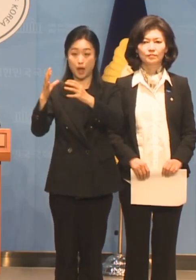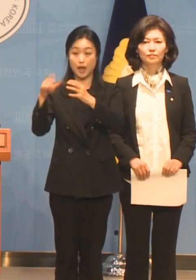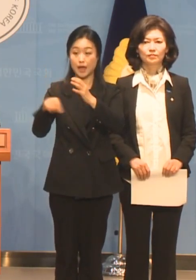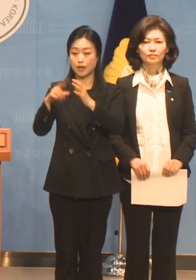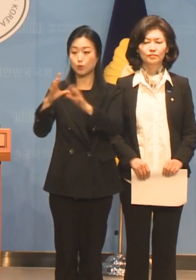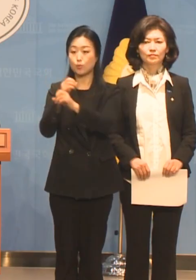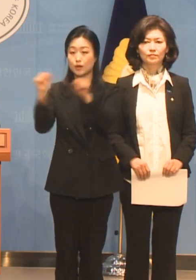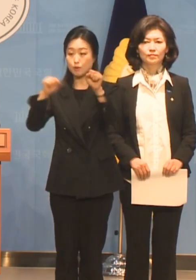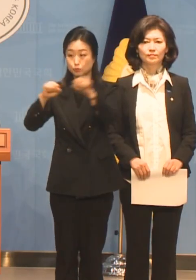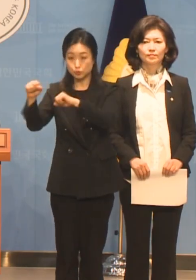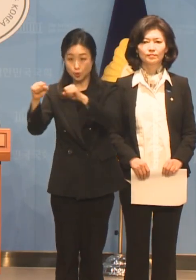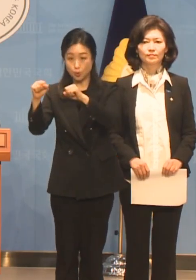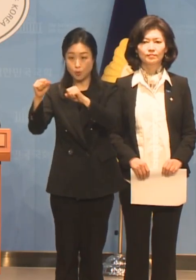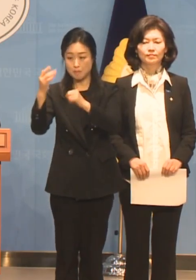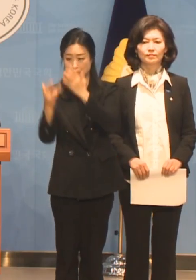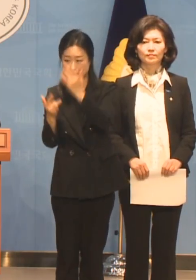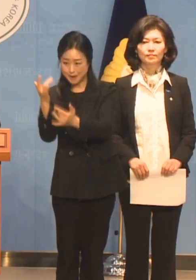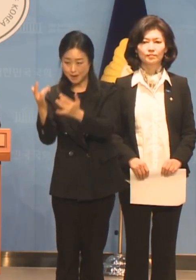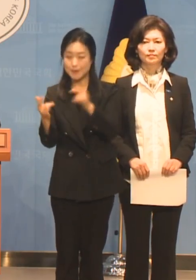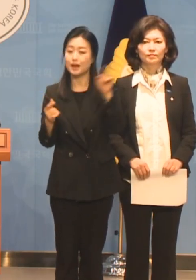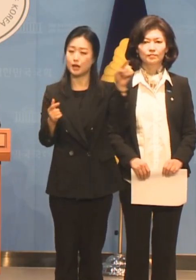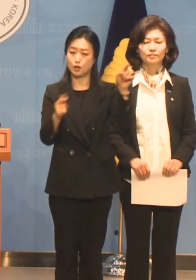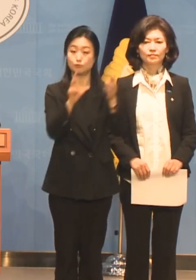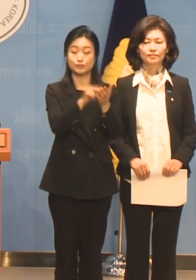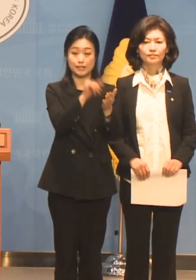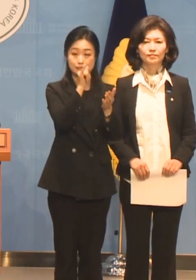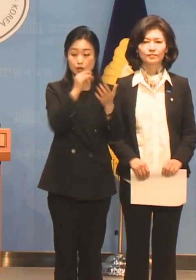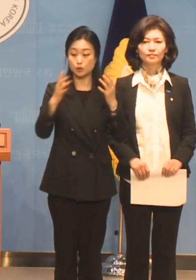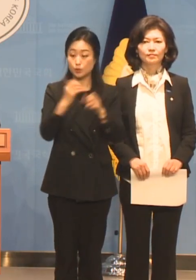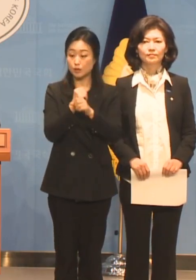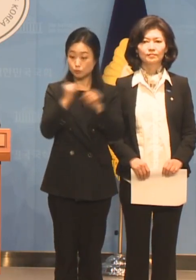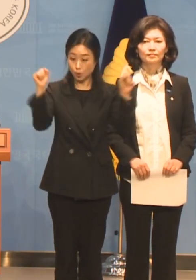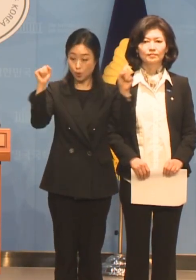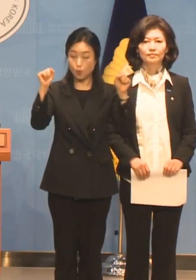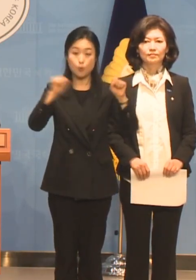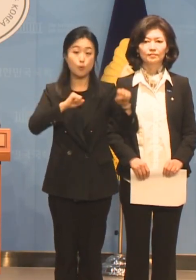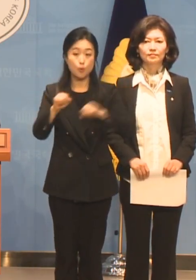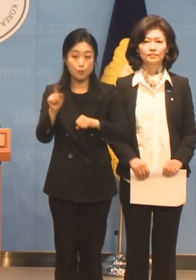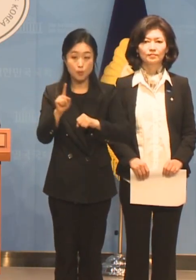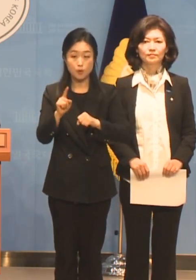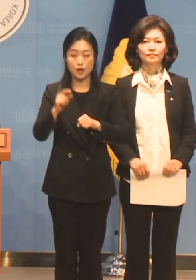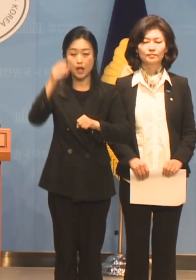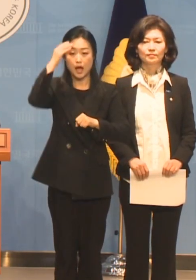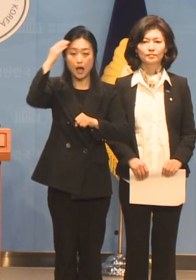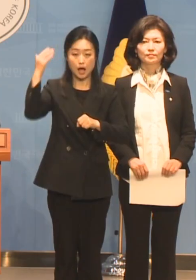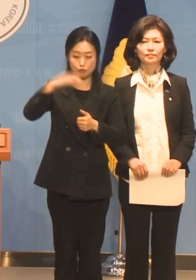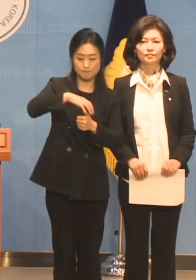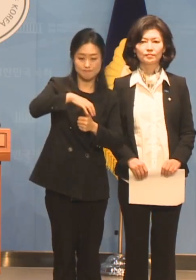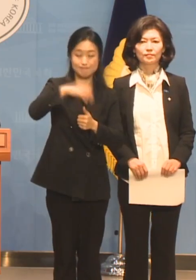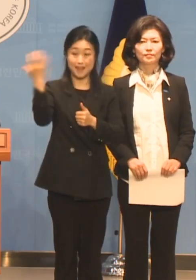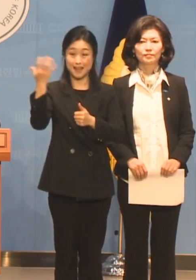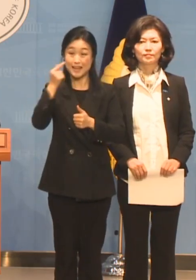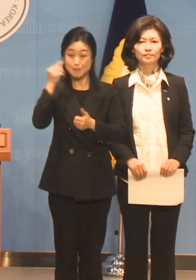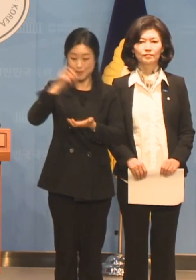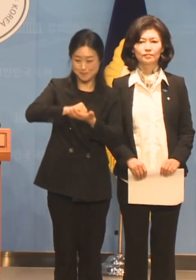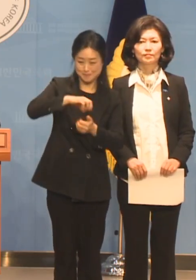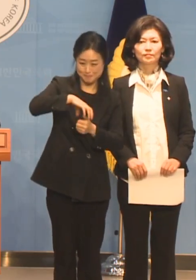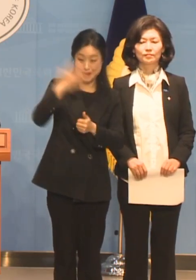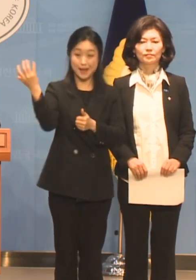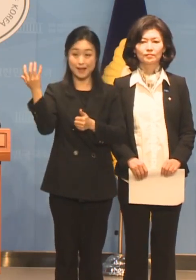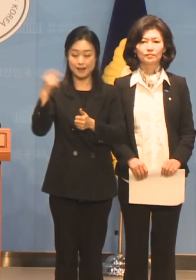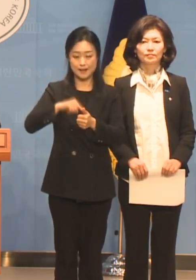주목할 필요가 있습니다. 독립운동은 민족해방이라는 공통된 목표 아래 다양한